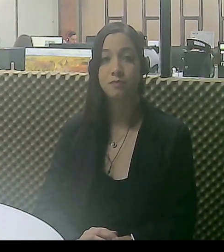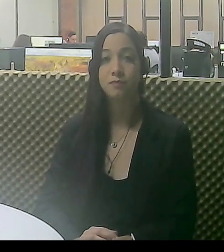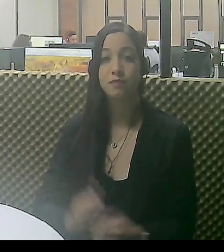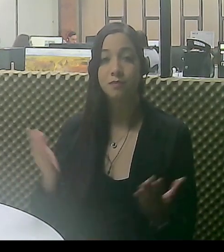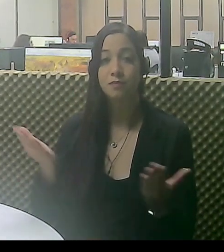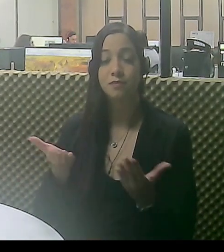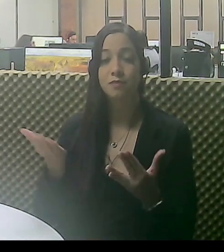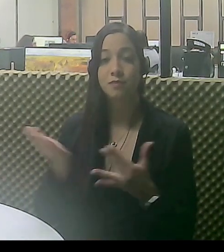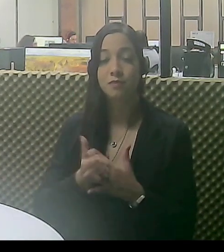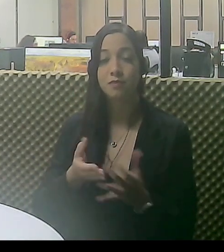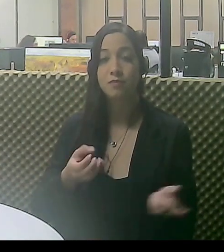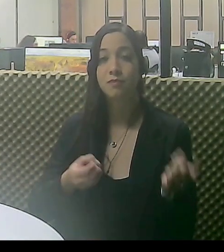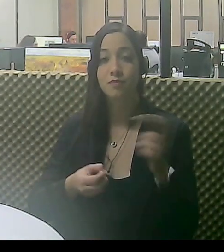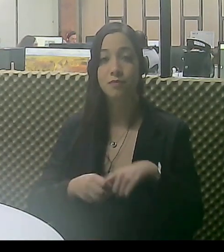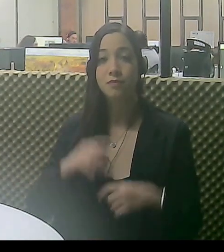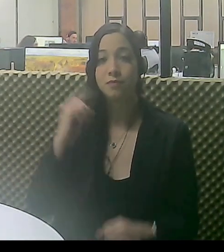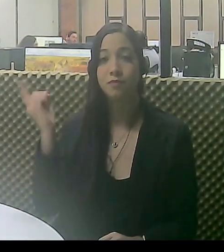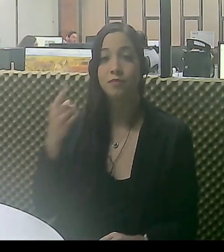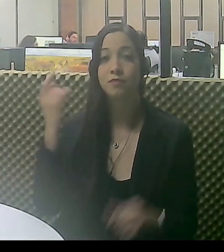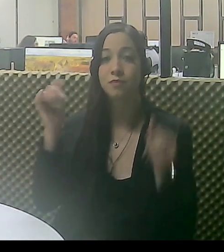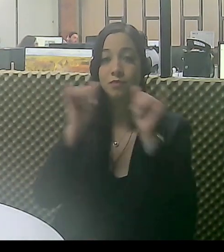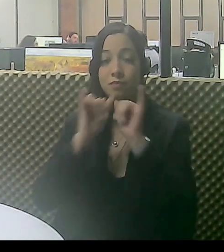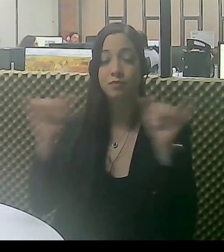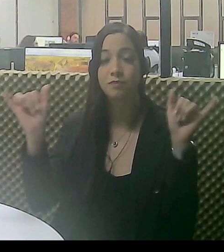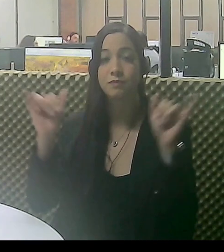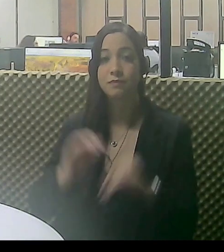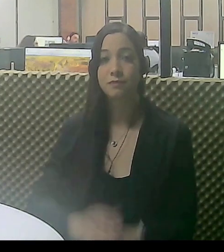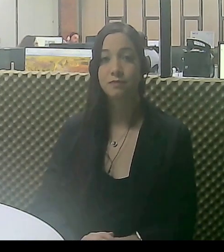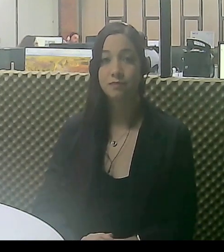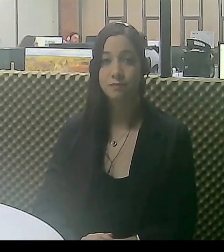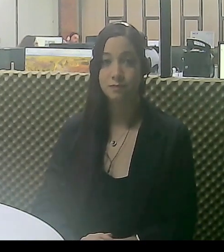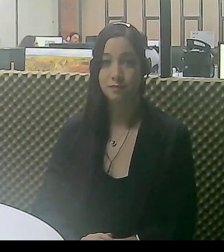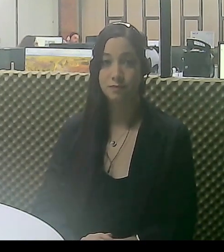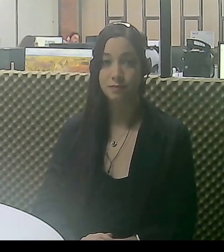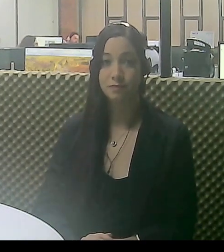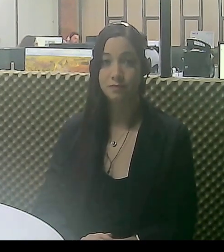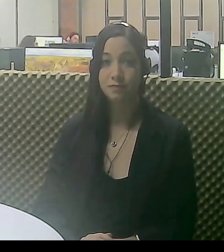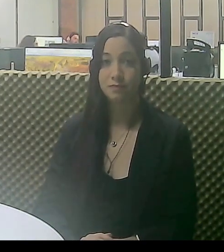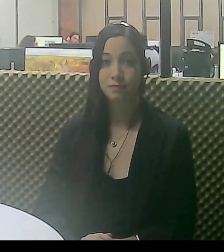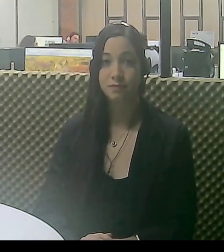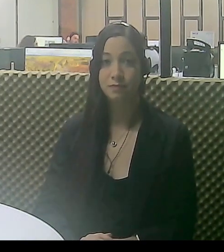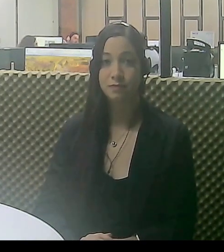Agora vamos para um rápido intervalo, já já voltamos com o Giro de Notícias.